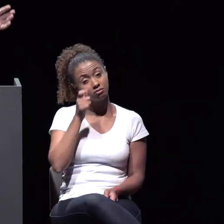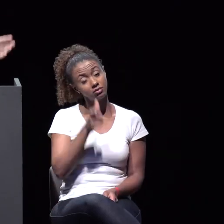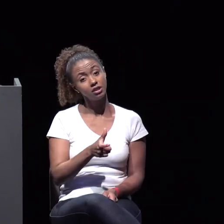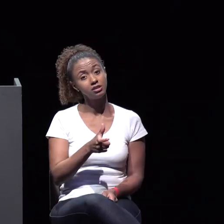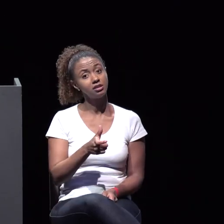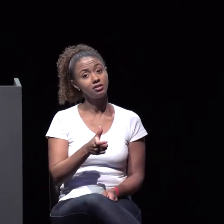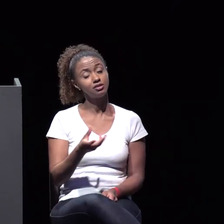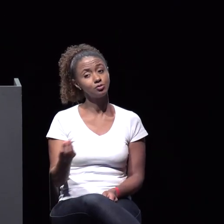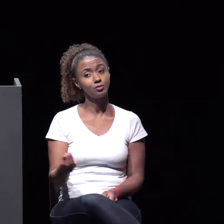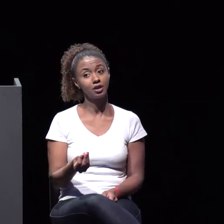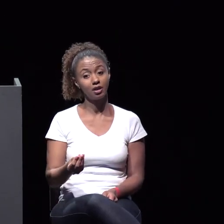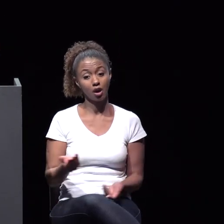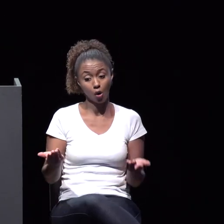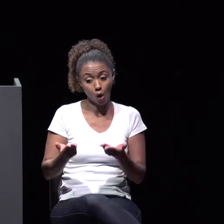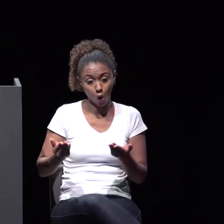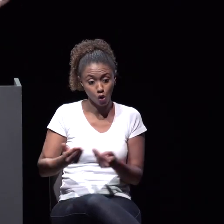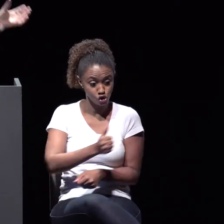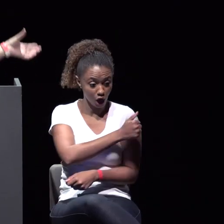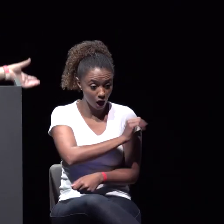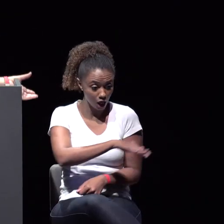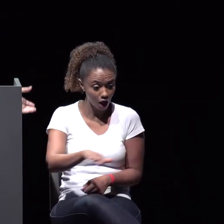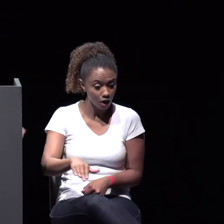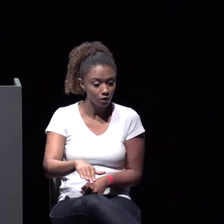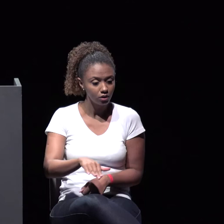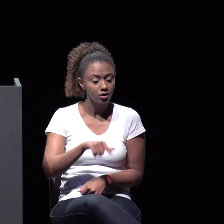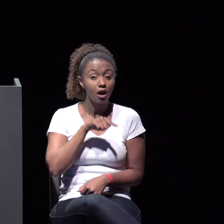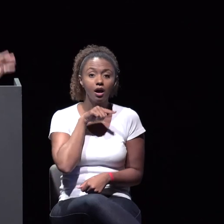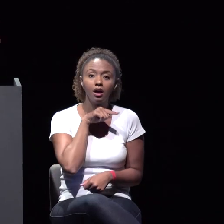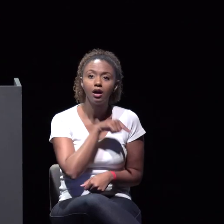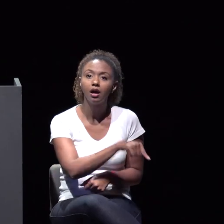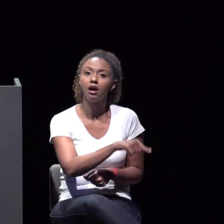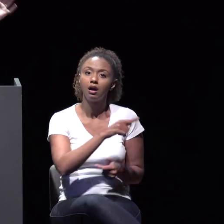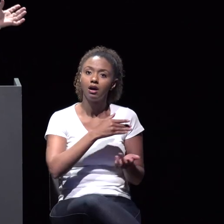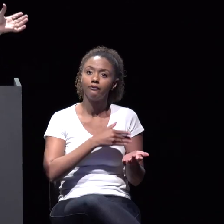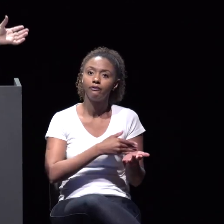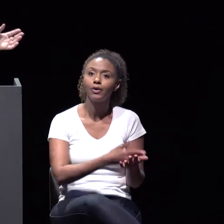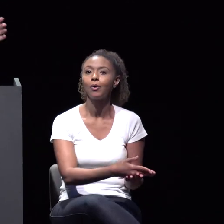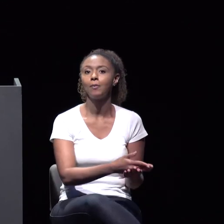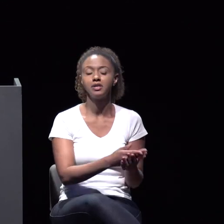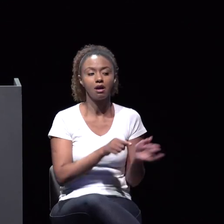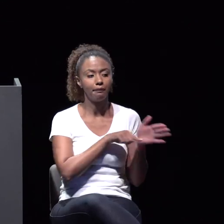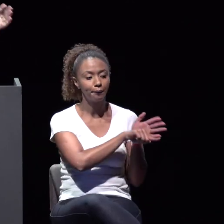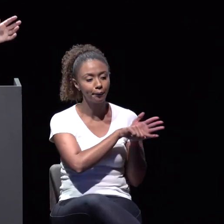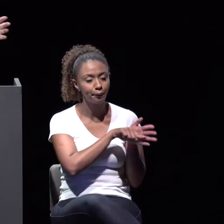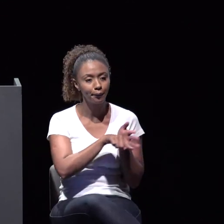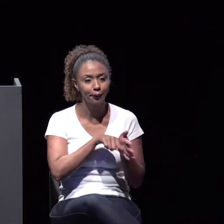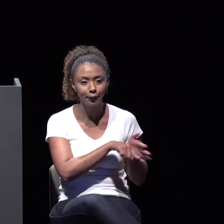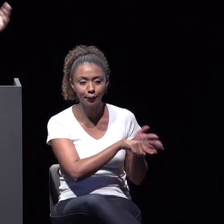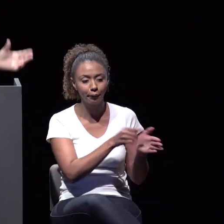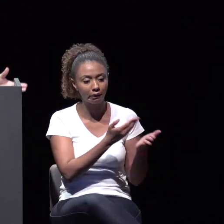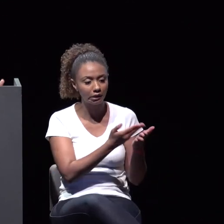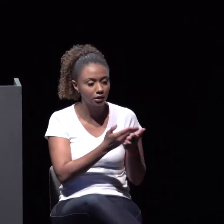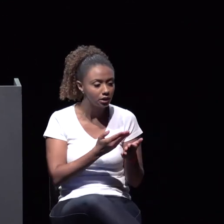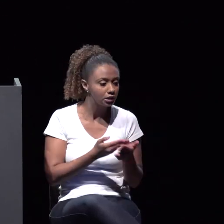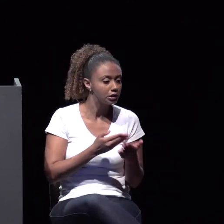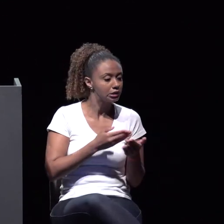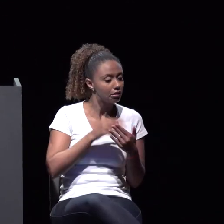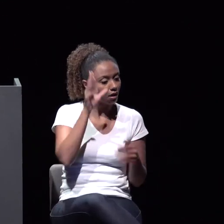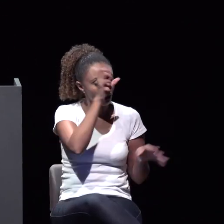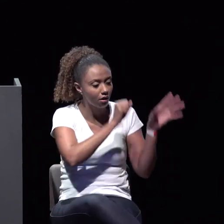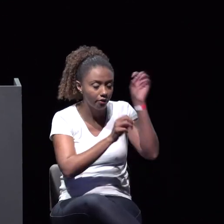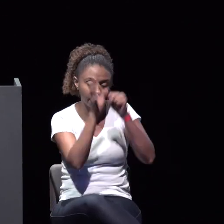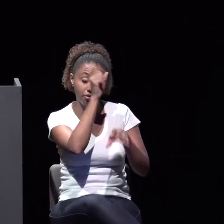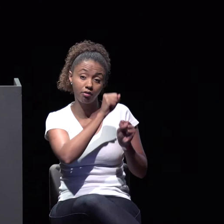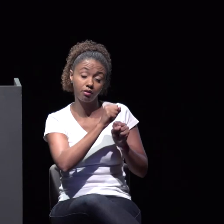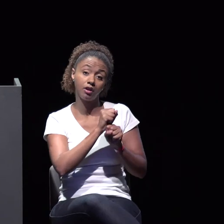os nossos alunos hoje vamos começar por aí né por aí que eles vão começar a pesquisa interação total e